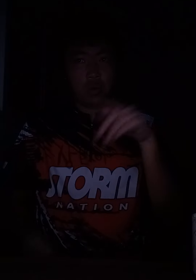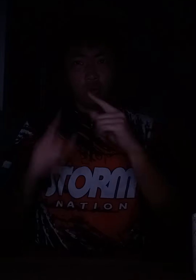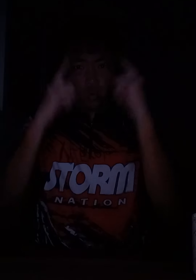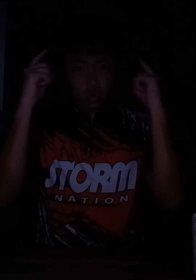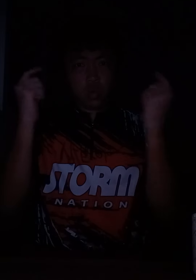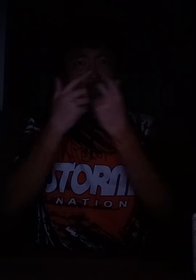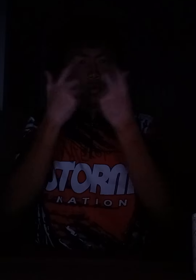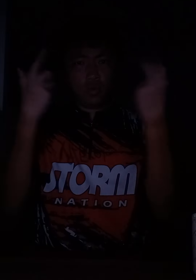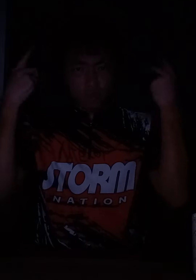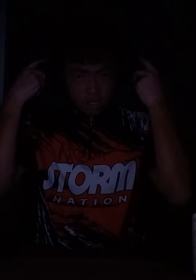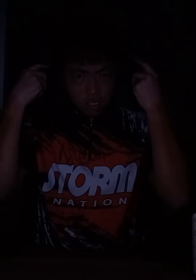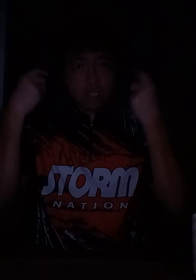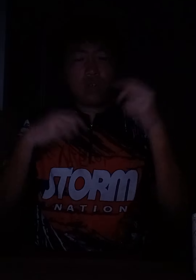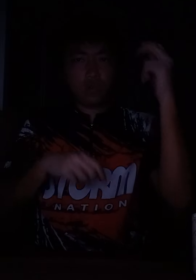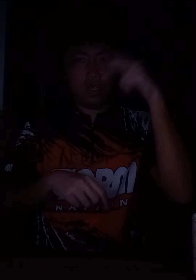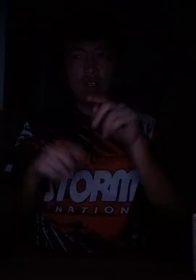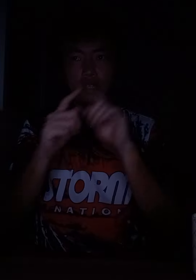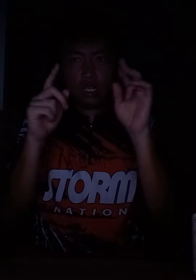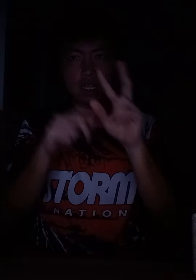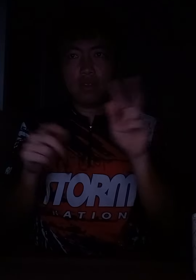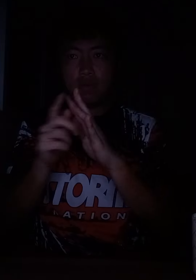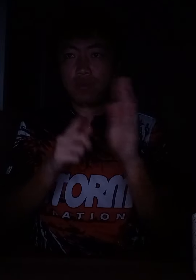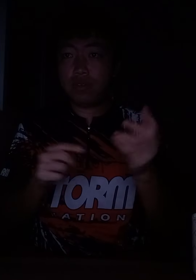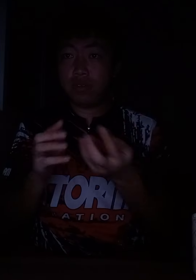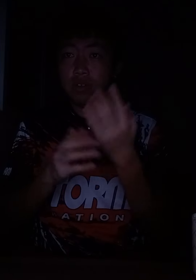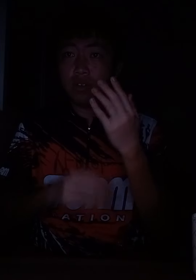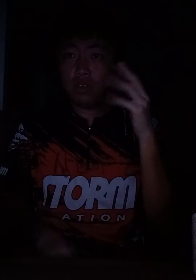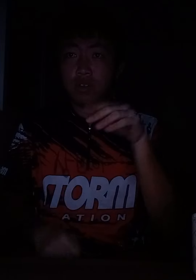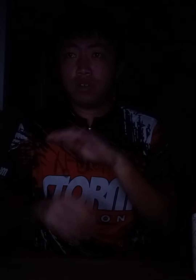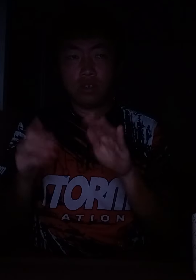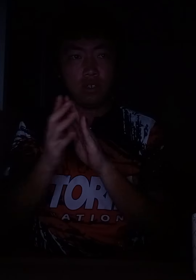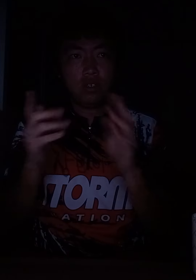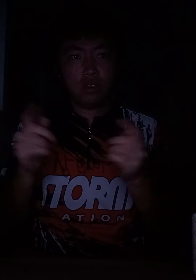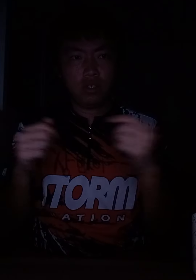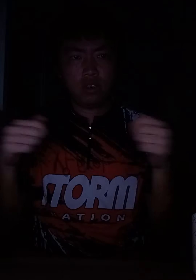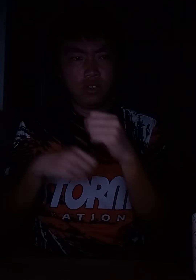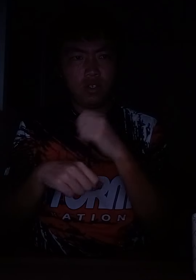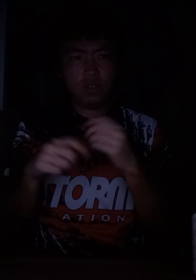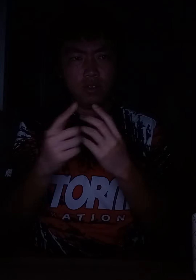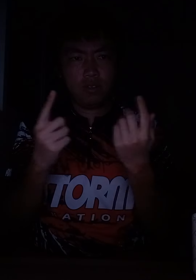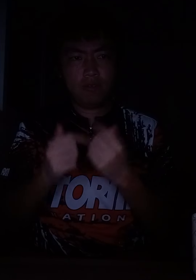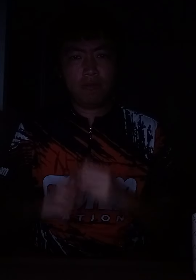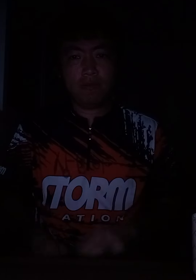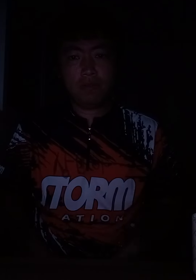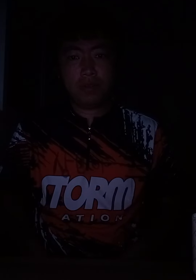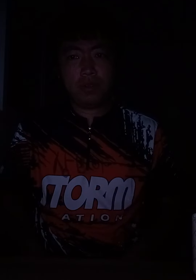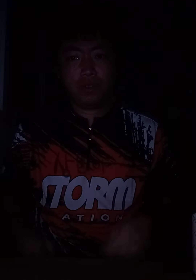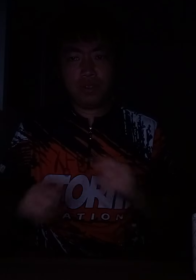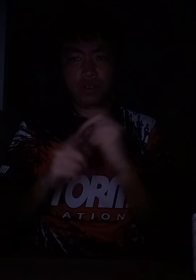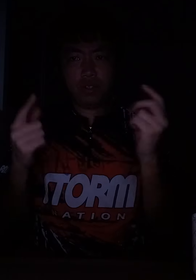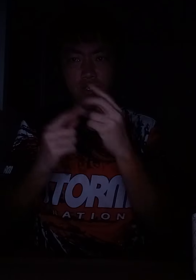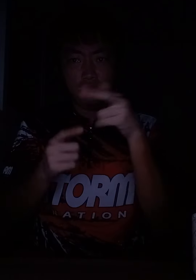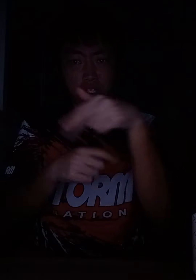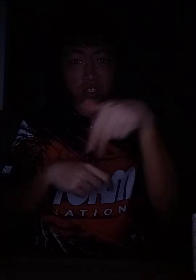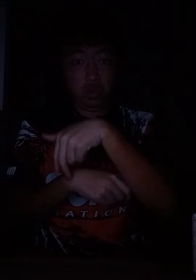이용할 때 반드시 마스크 쓰도록 한 지 3개월이 넘었는데 여전히 시비가 끊이지 않고 있습니다. 이번에는 열차 안에서